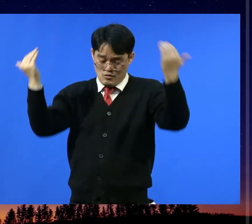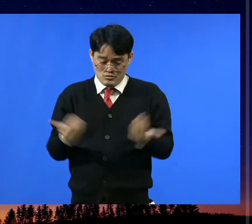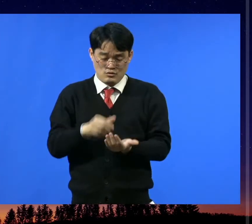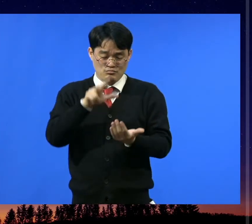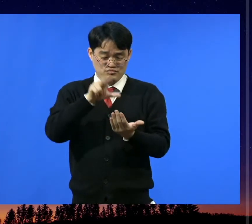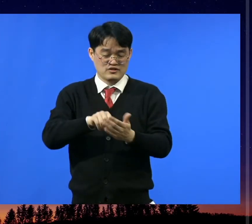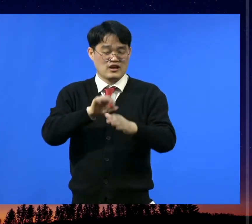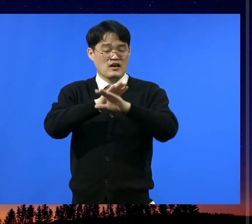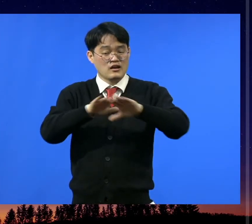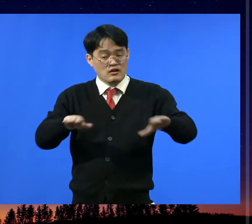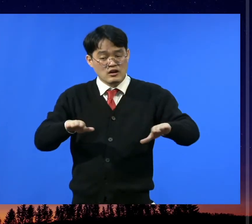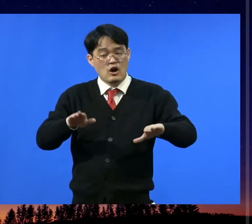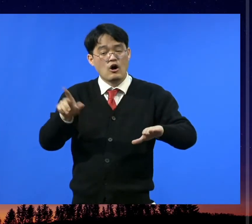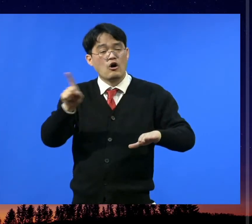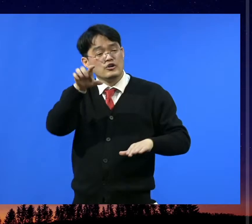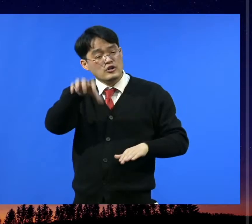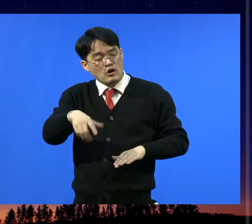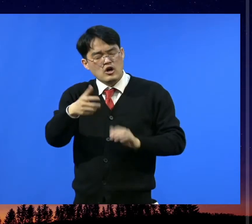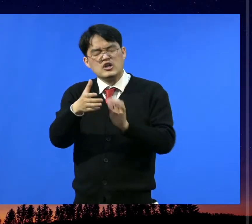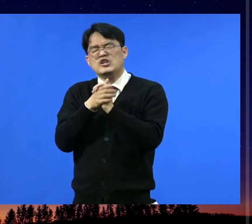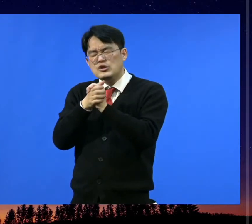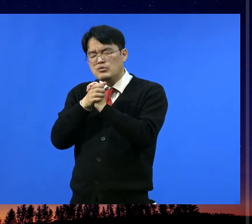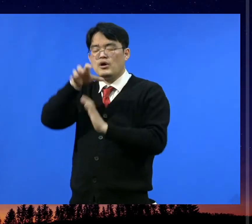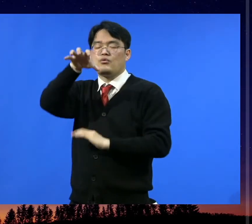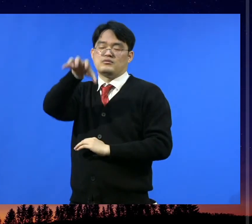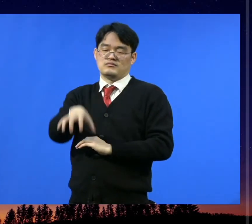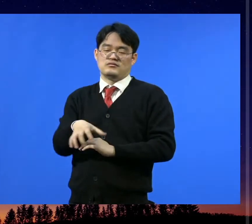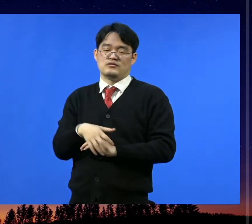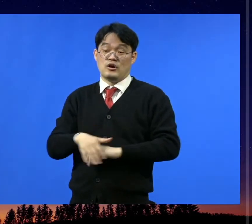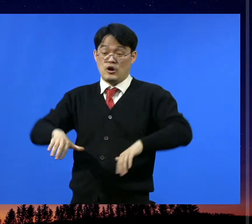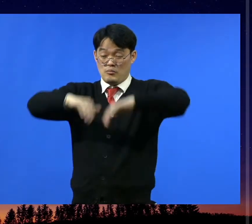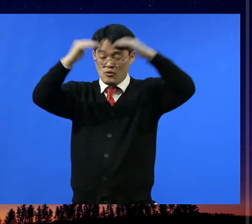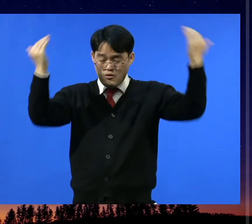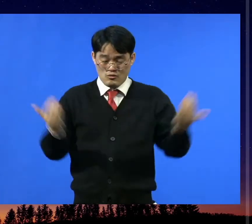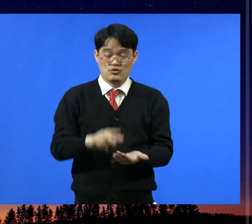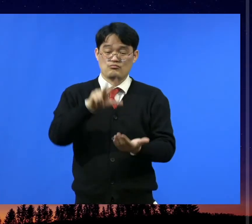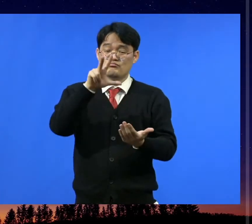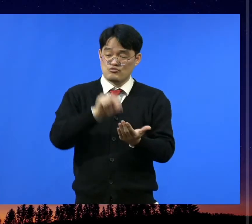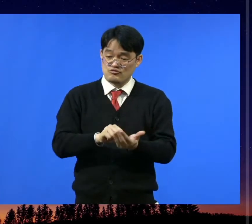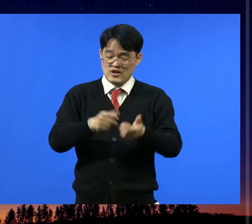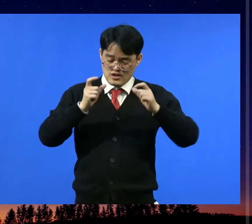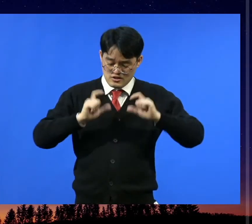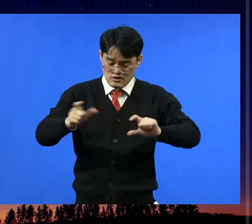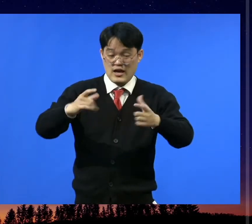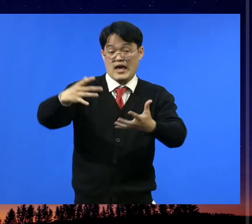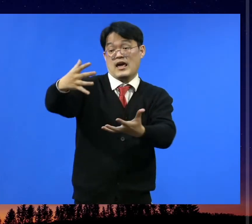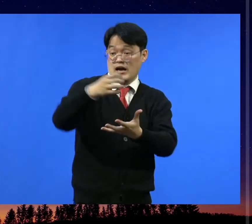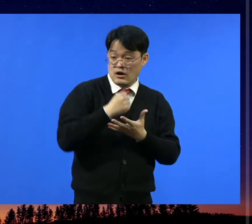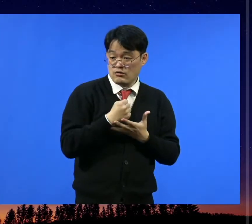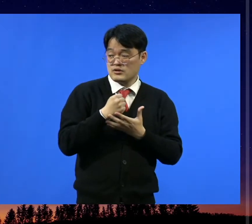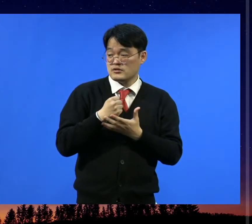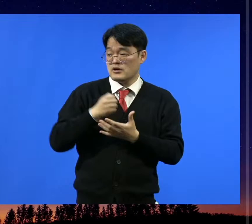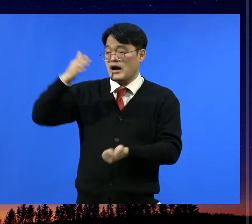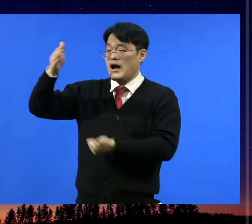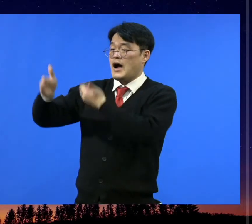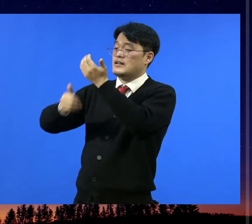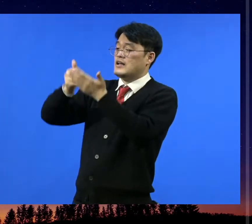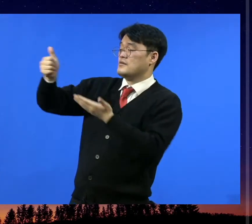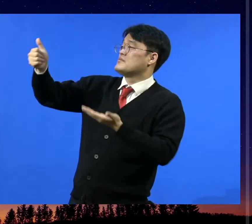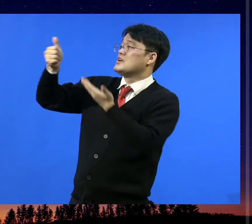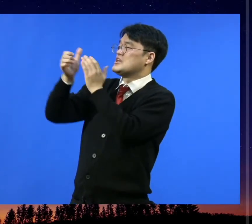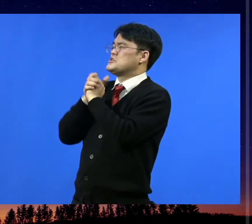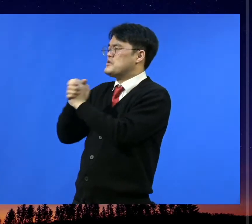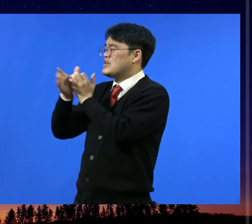된다. 여러분 모든 일주일의 문제를 다 철야에 가지고 오셔서 하나님께 그냥 하나님과 기도하면서